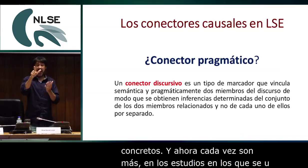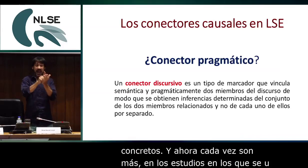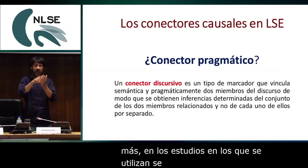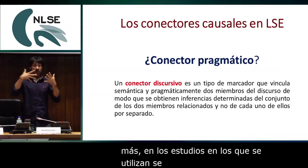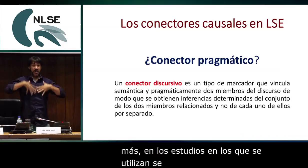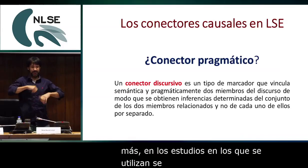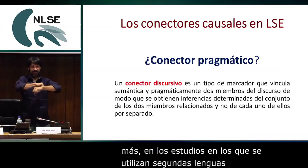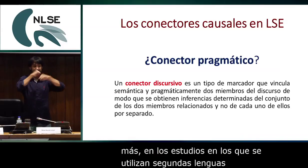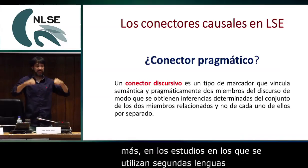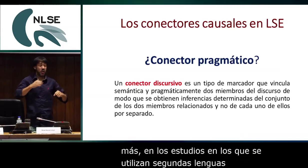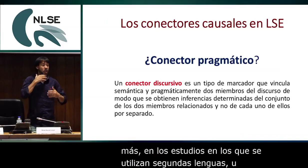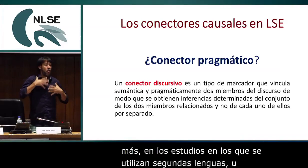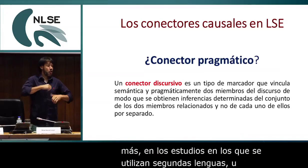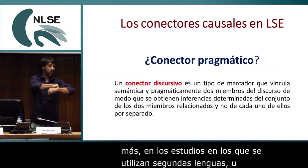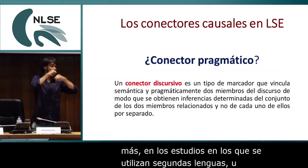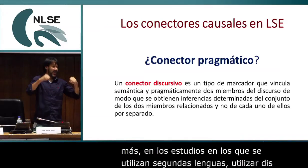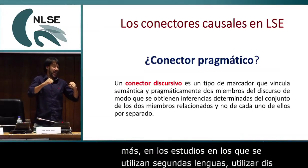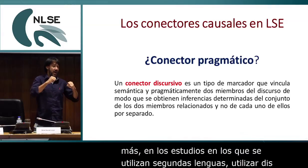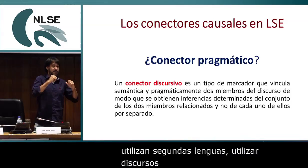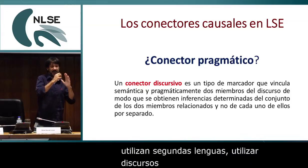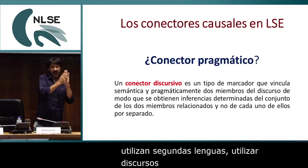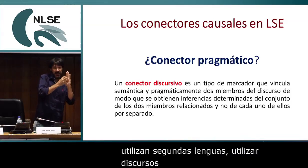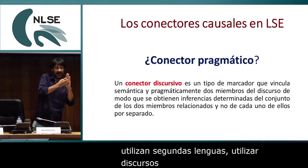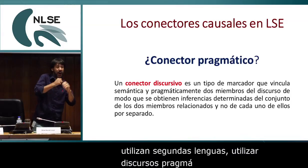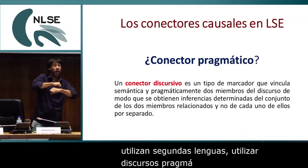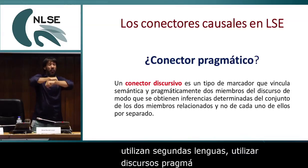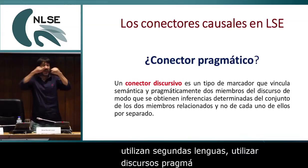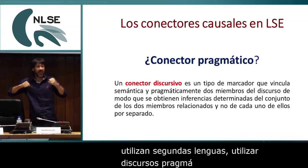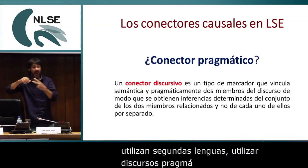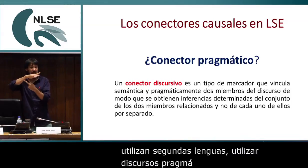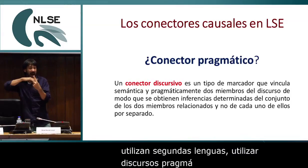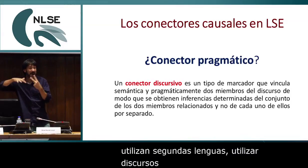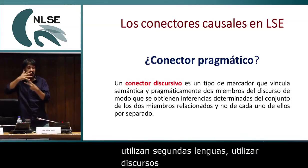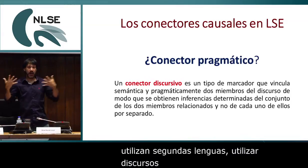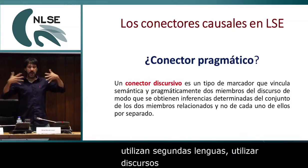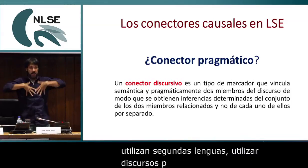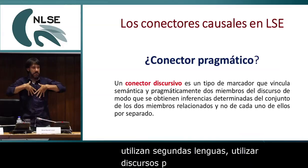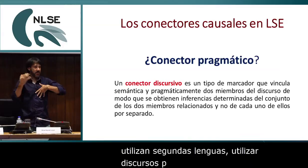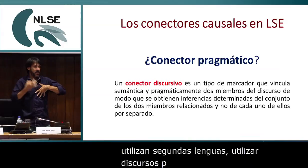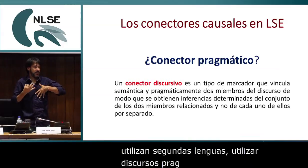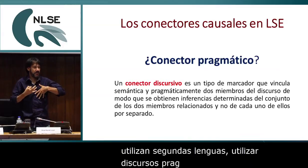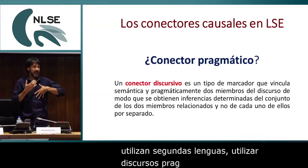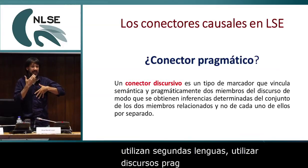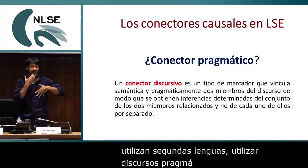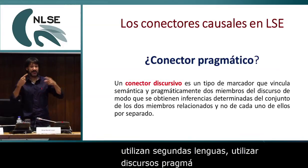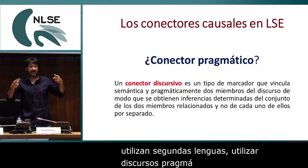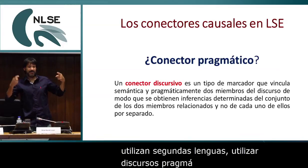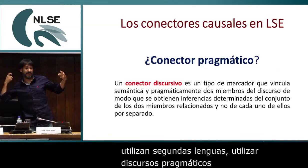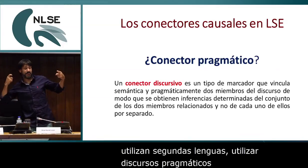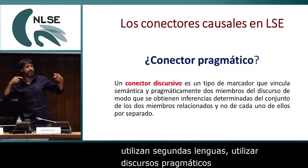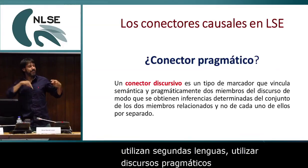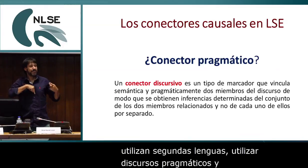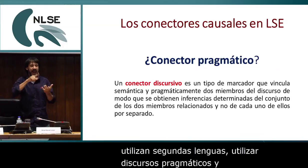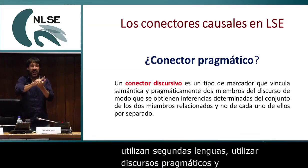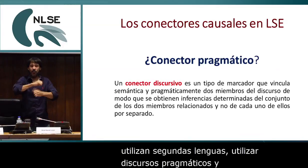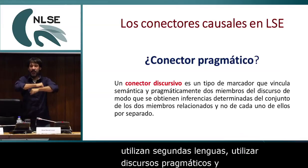los conectores discursivos. Es decir, cuando una persona adquiere una competencia alta a nivel gramatical y pragmática de una lengua,